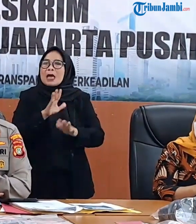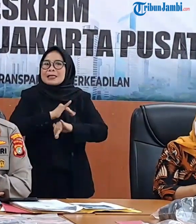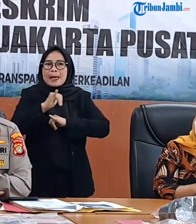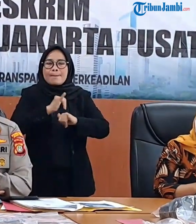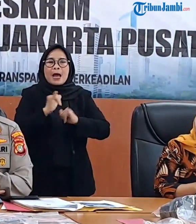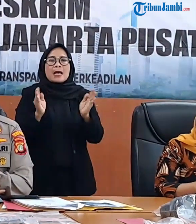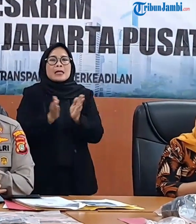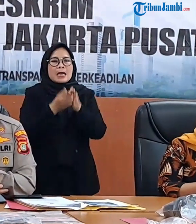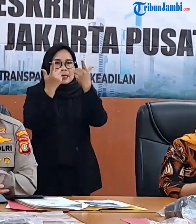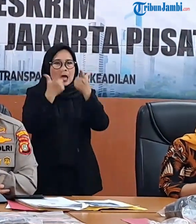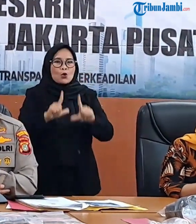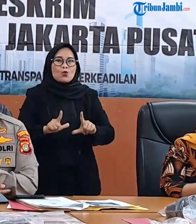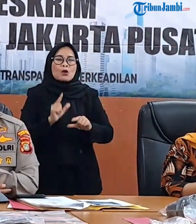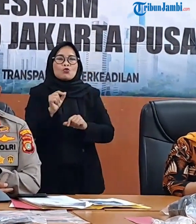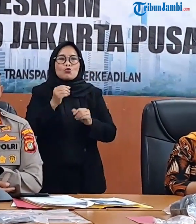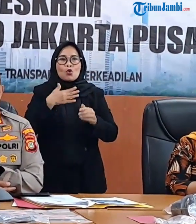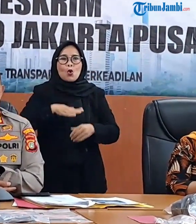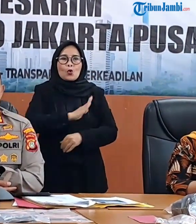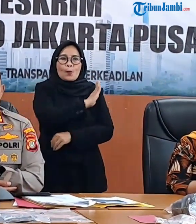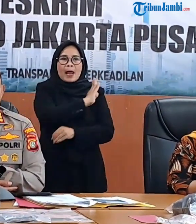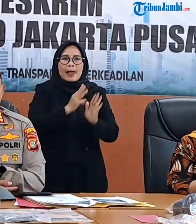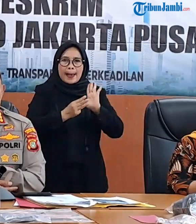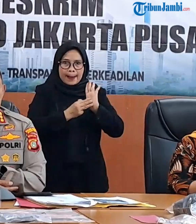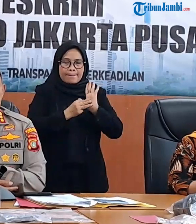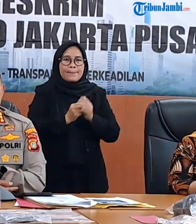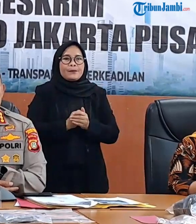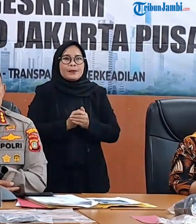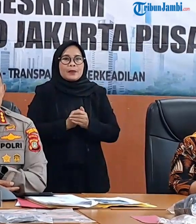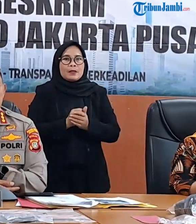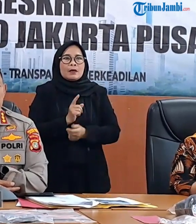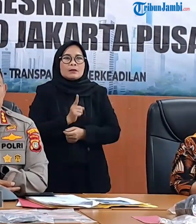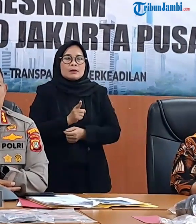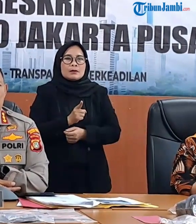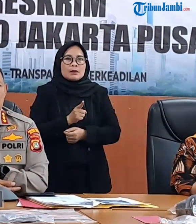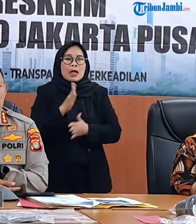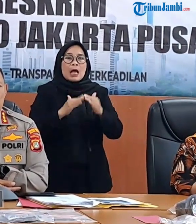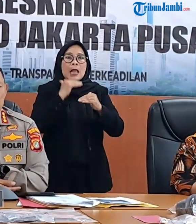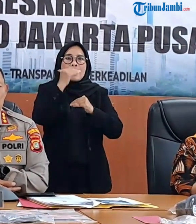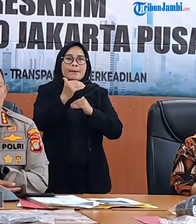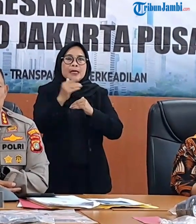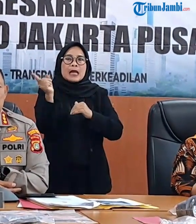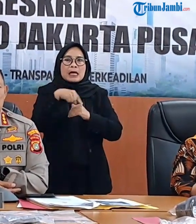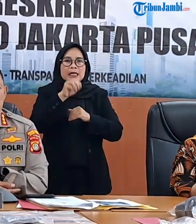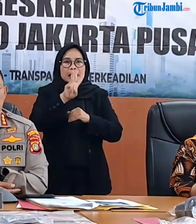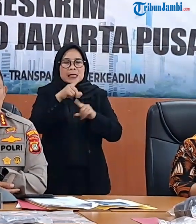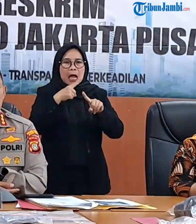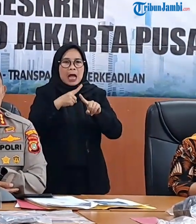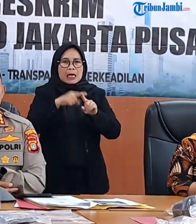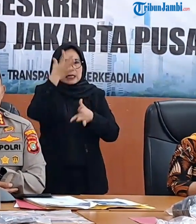yang dilakukan terhadap korban M, yakni lebih dari 3 kali